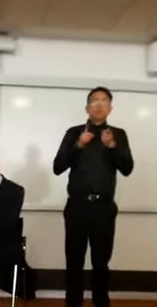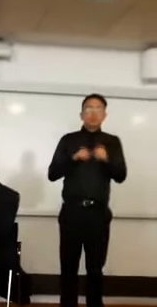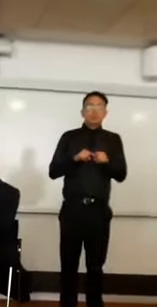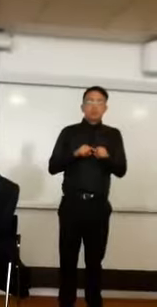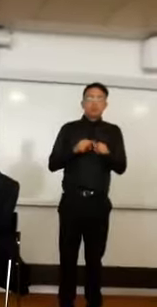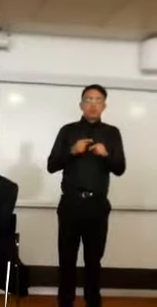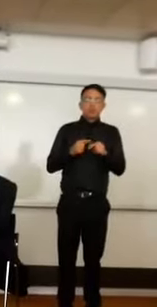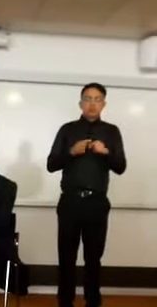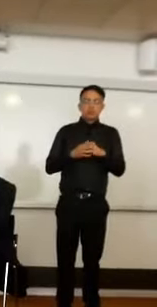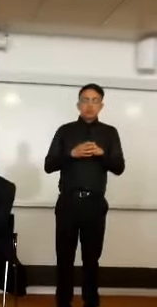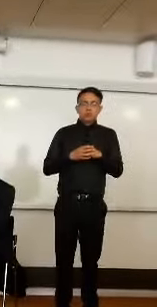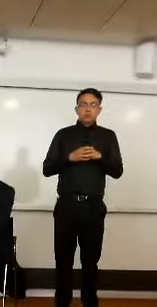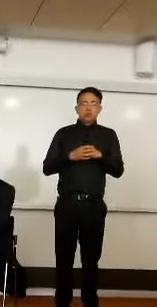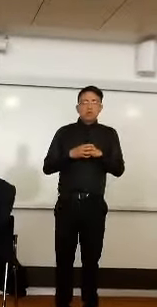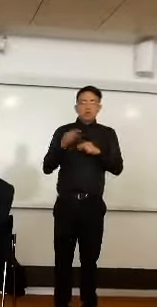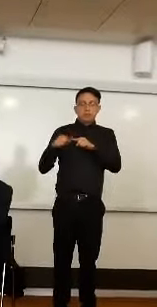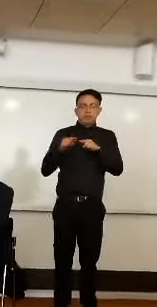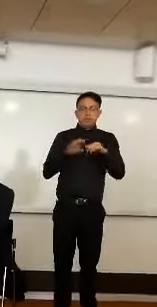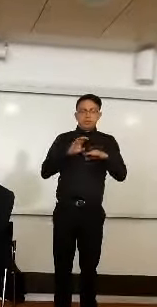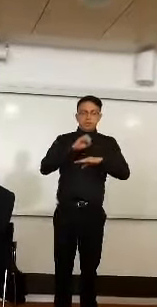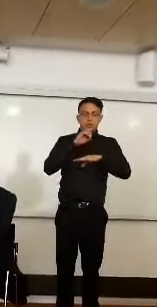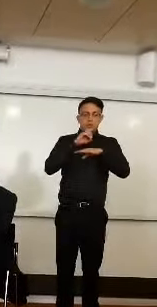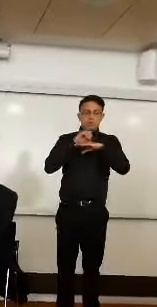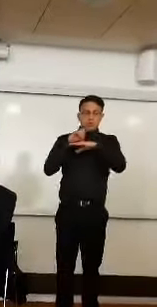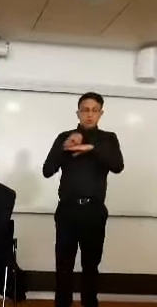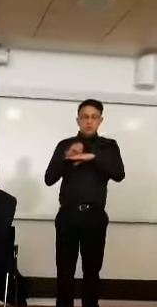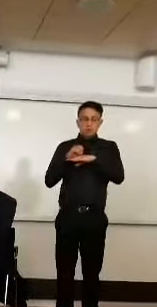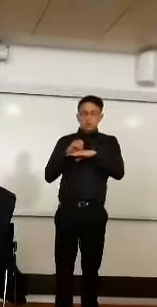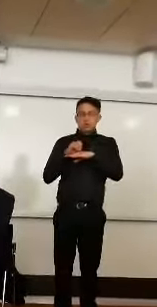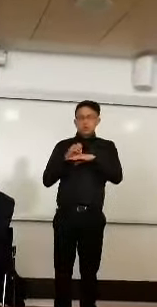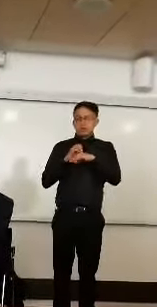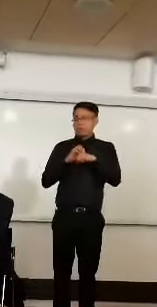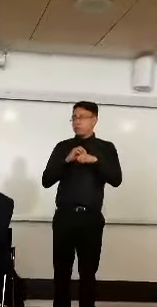se pensó también que esas organizaciones sobre los DER, por eso teníamos